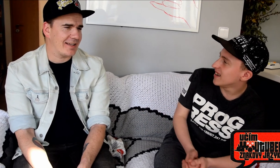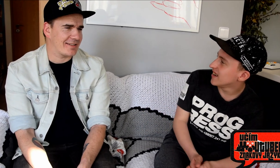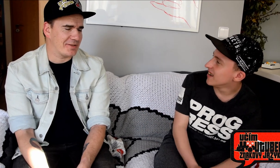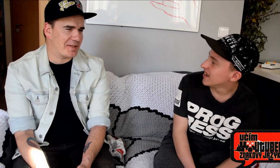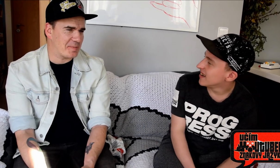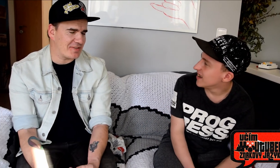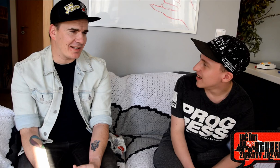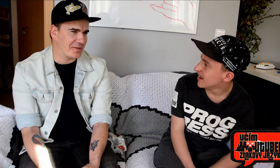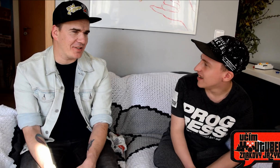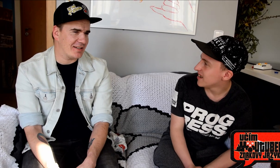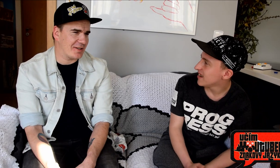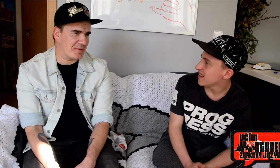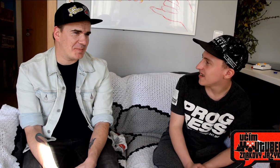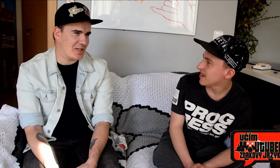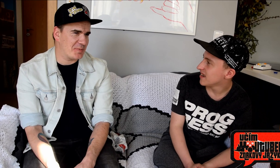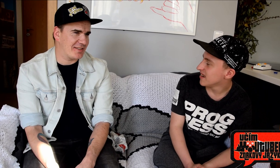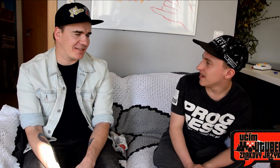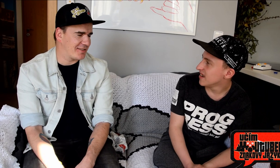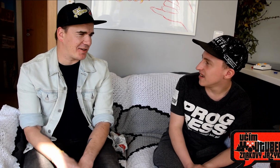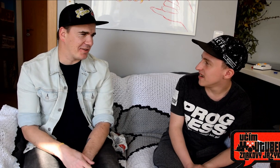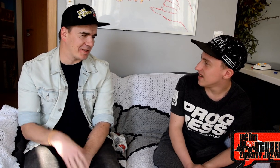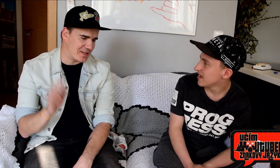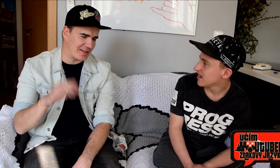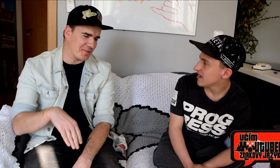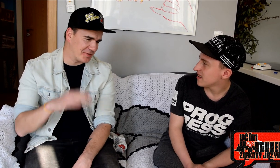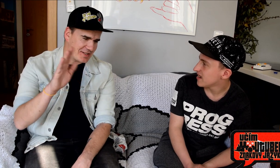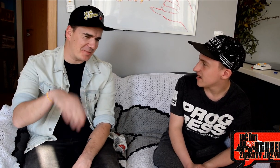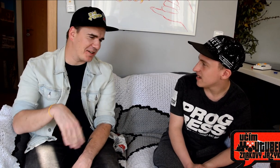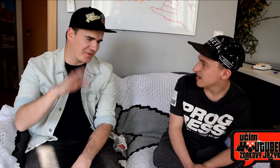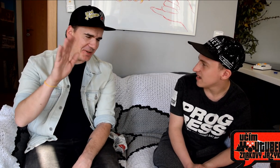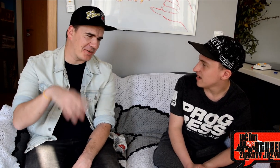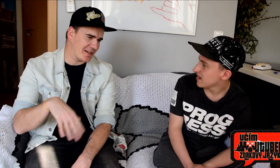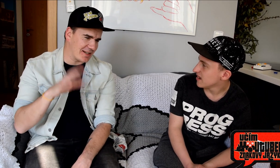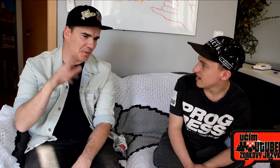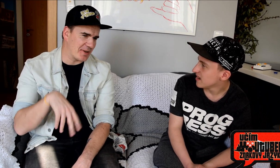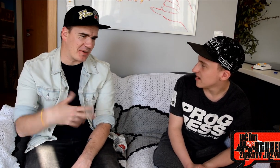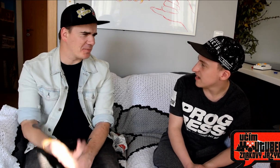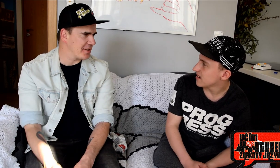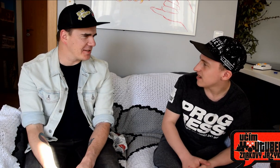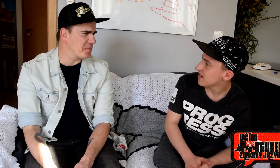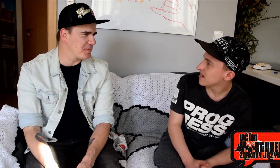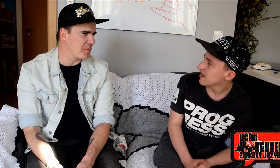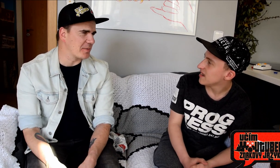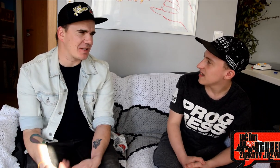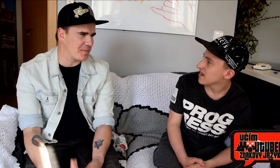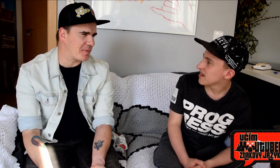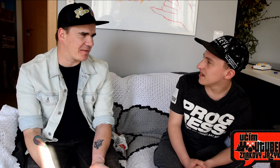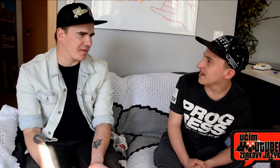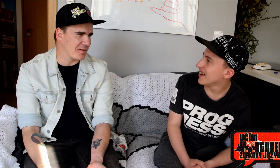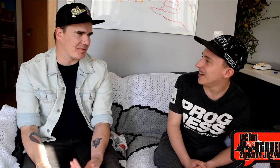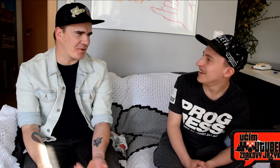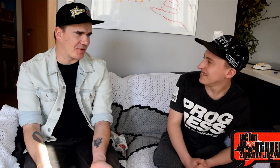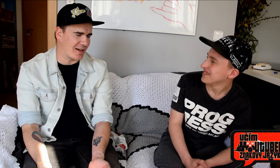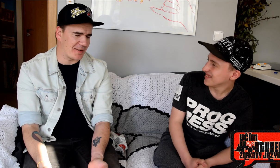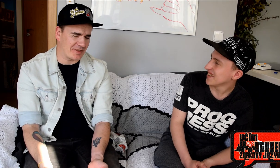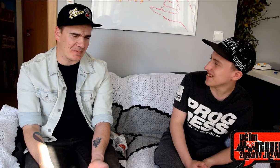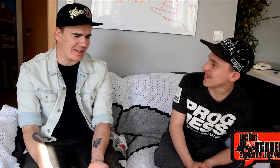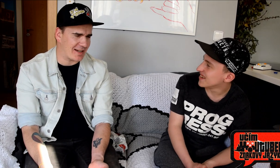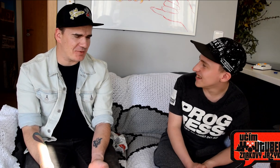já jsem to viděl první, Adolfín neumí scrollovat, protože ty ploutvičky mu nefungují na mobilu a já mu nechci koupit mobil, protože by pak furt volal a psal by nějakým